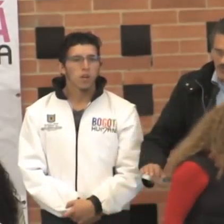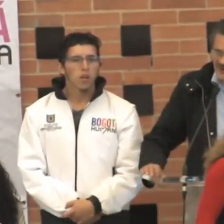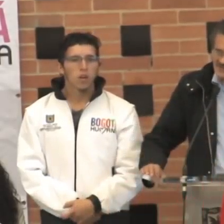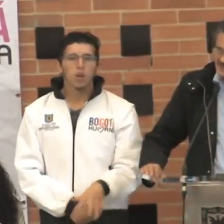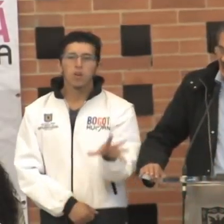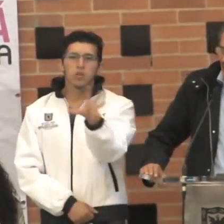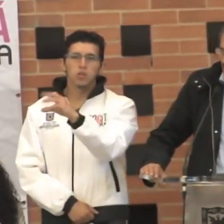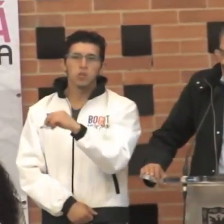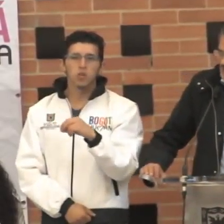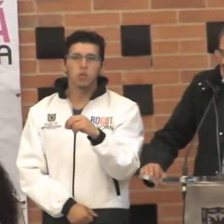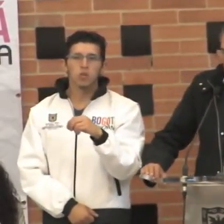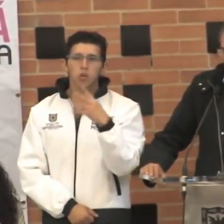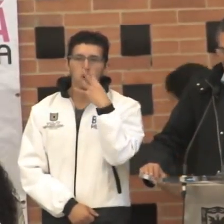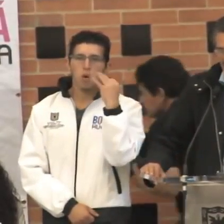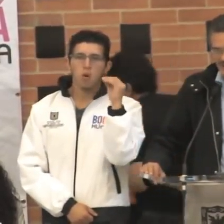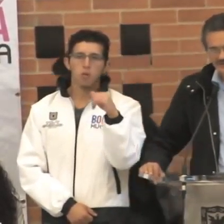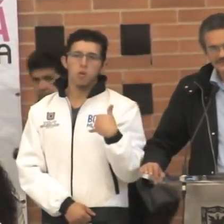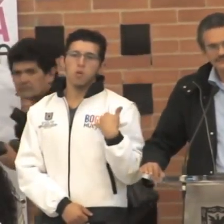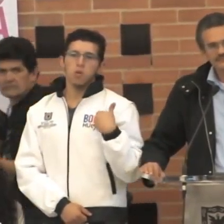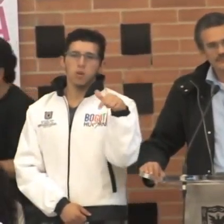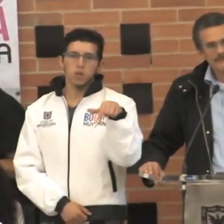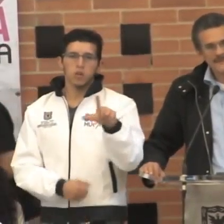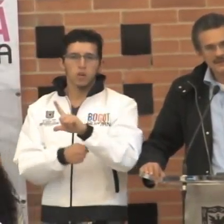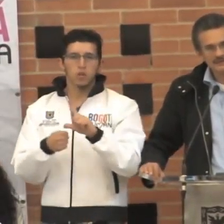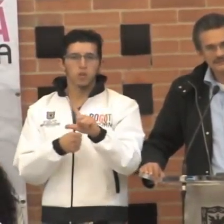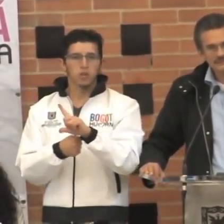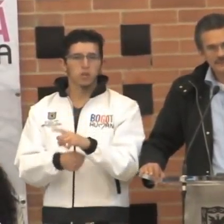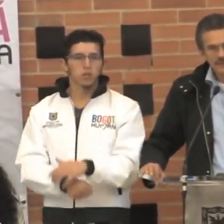a los hombres y a los jóvenes de esta localidad